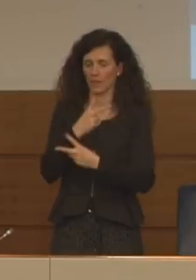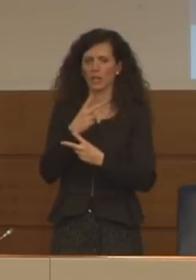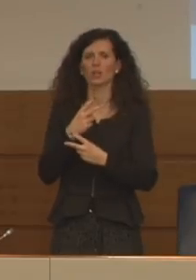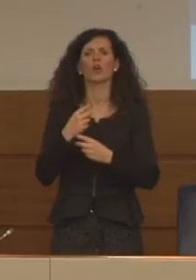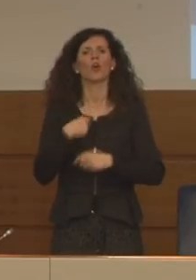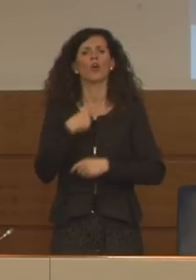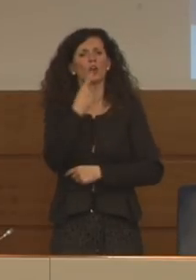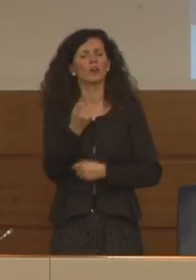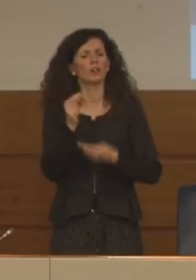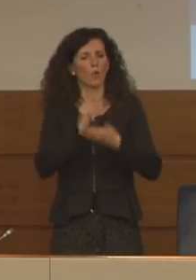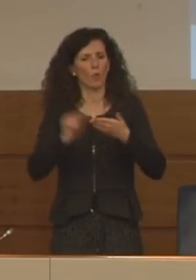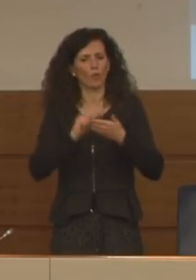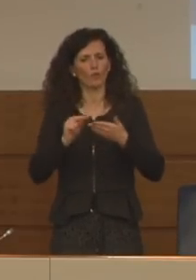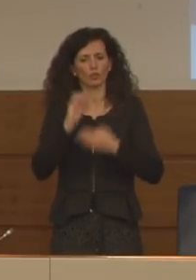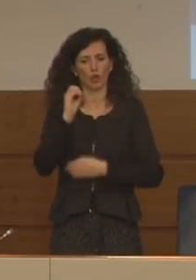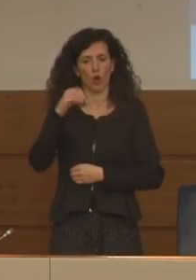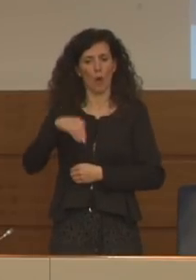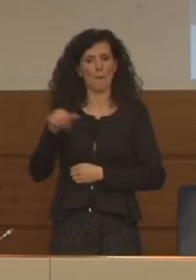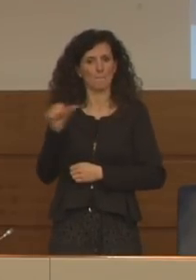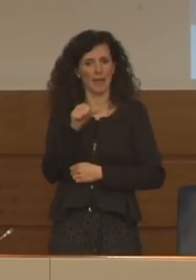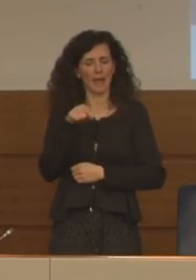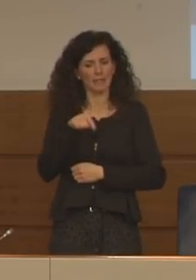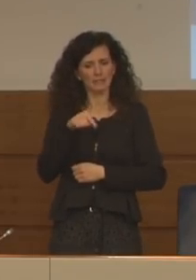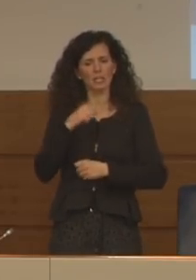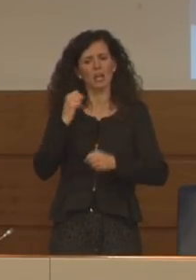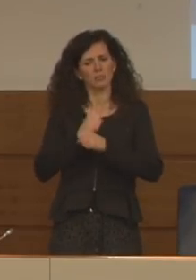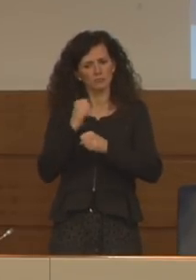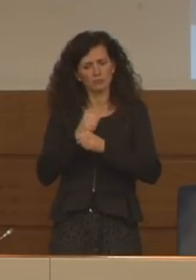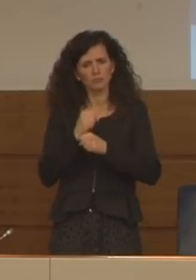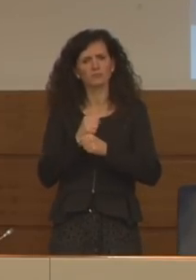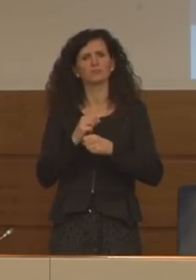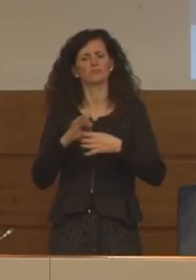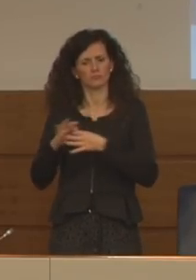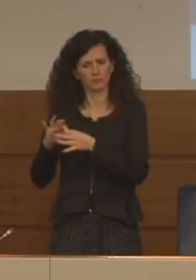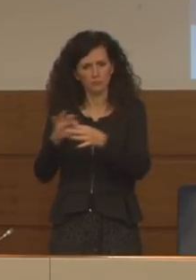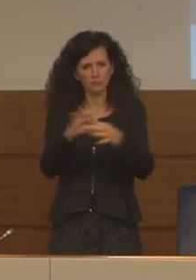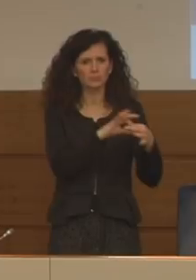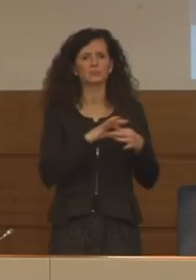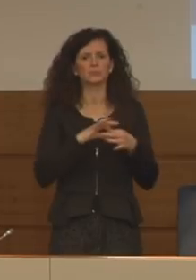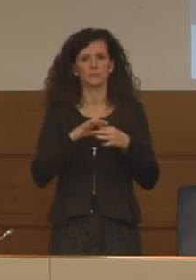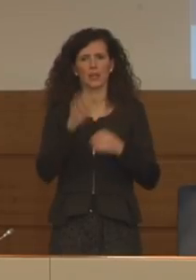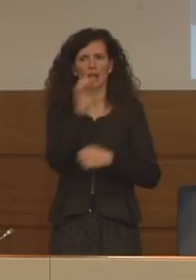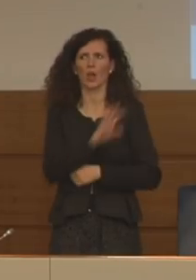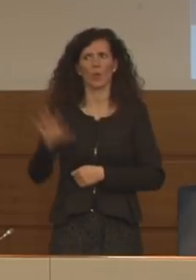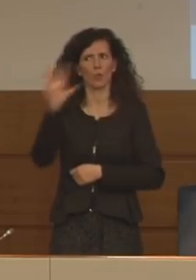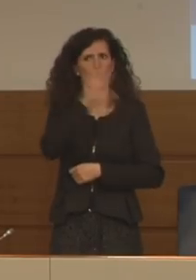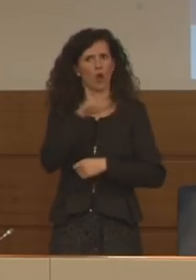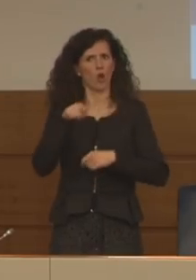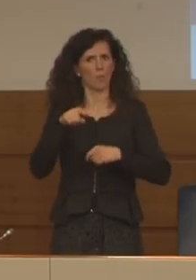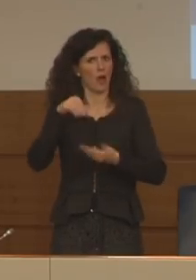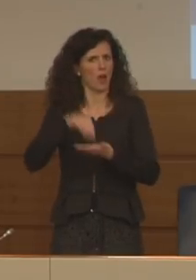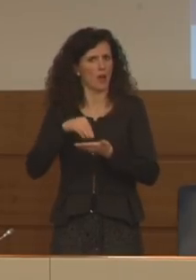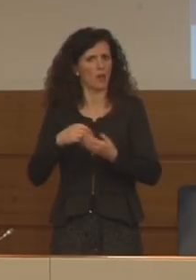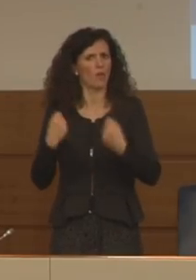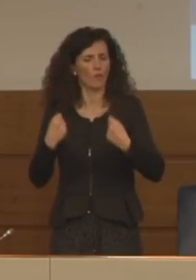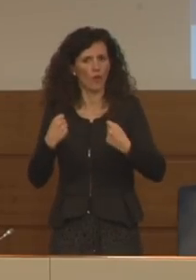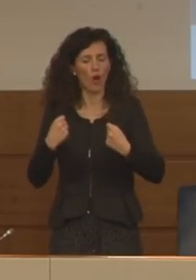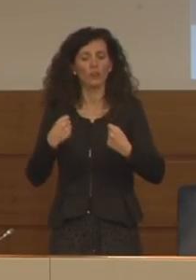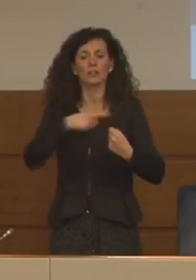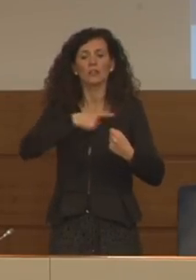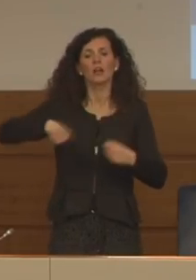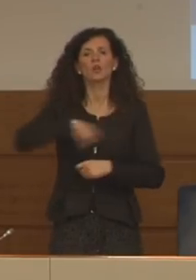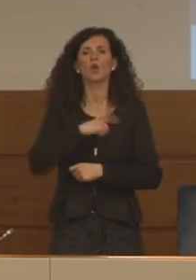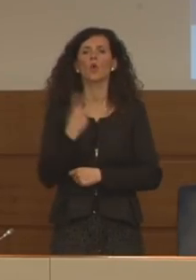è posizionato in maniera particolare in questo momento sul sul continente siamo praticamente gli unici